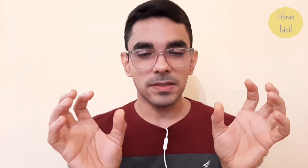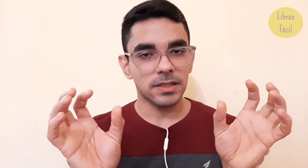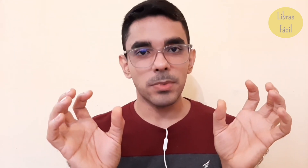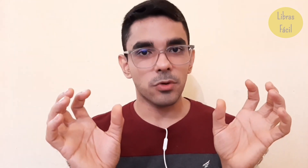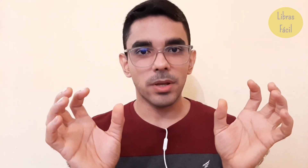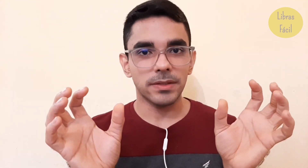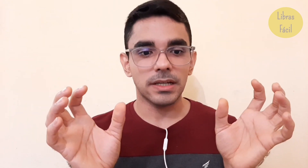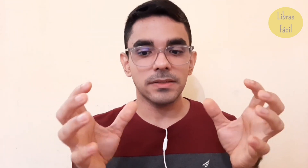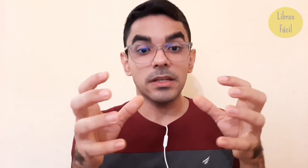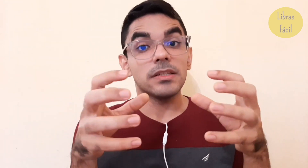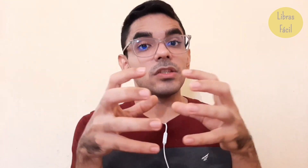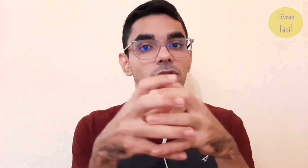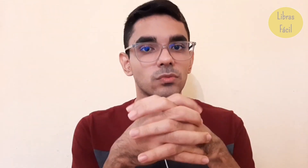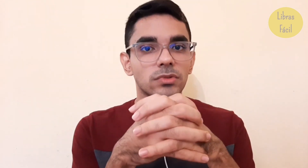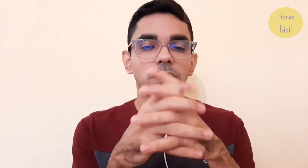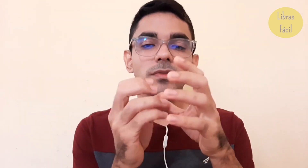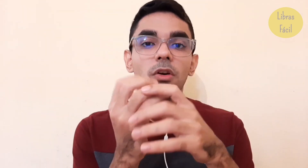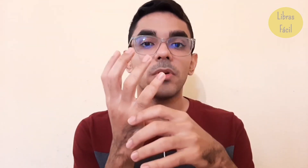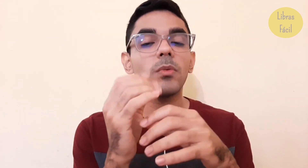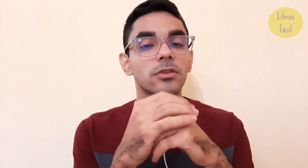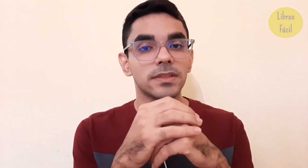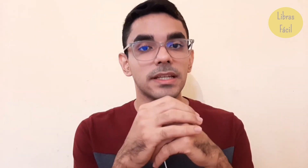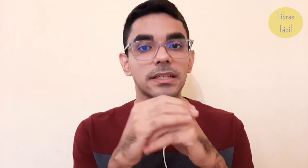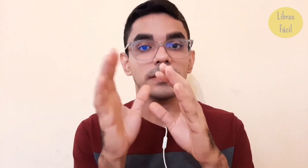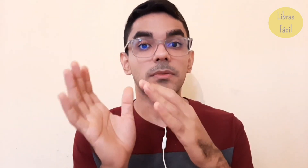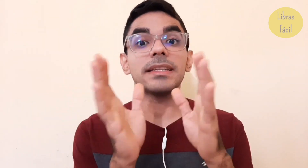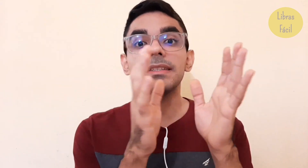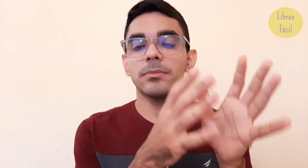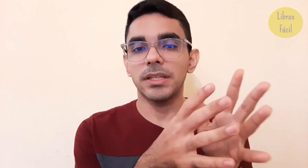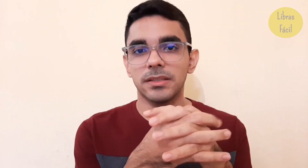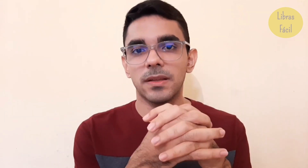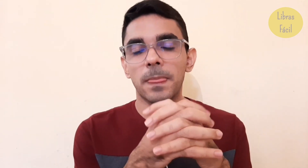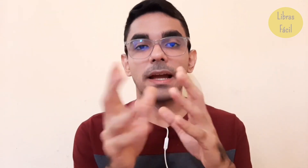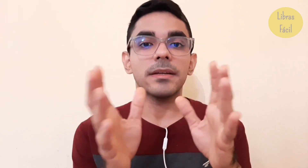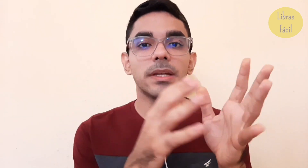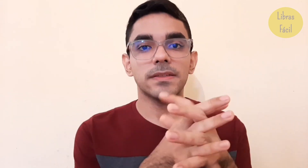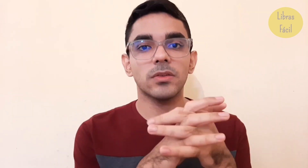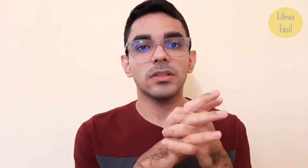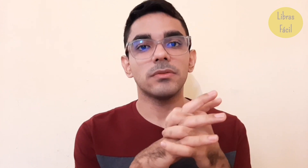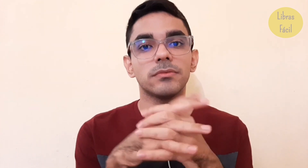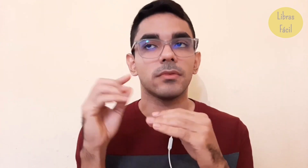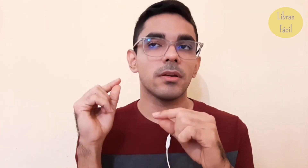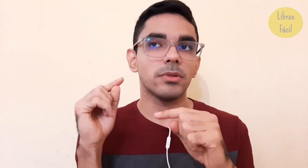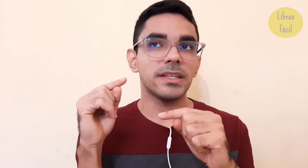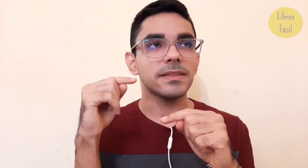necessariamente complementares se juntam e formam uma nova ideia. Então, ainda bem. Ainda bem se torna um poderia ser